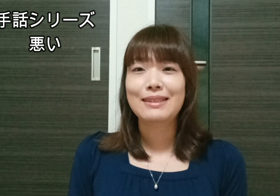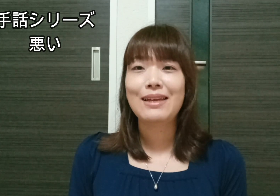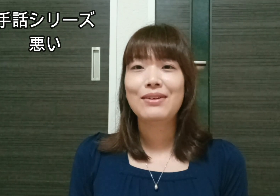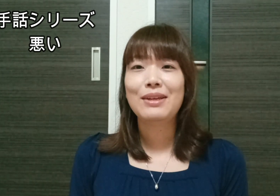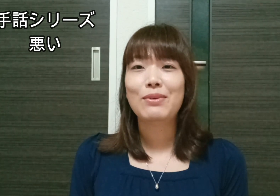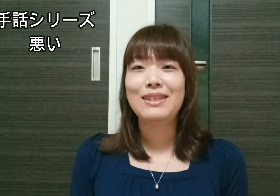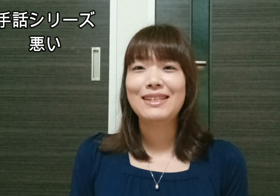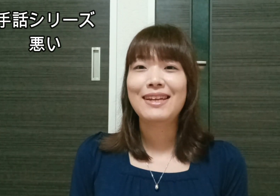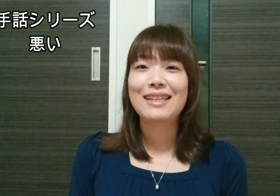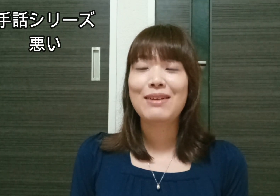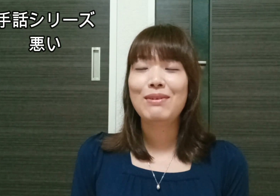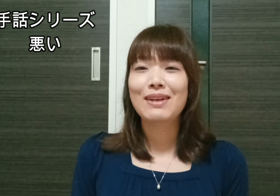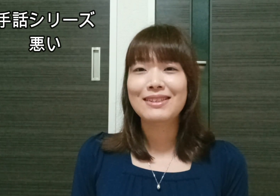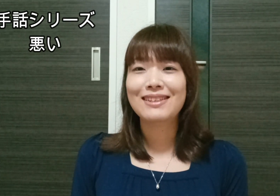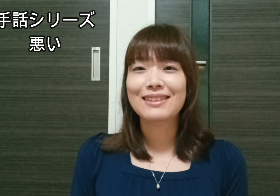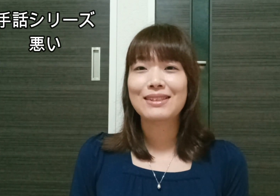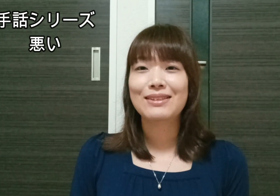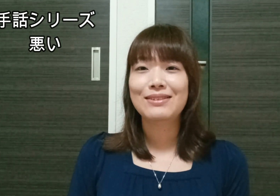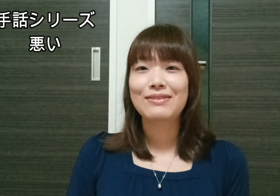戦後にも一度やってみましょう悪い